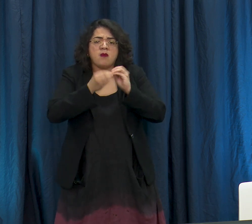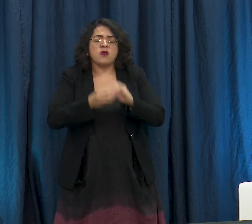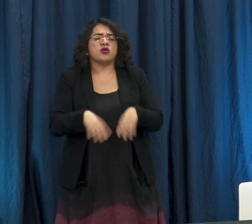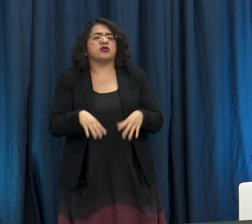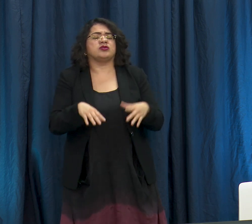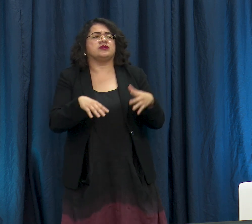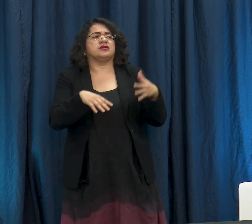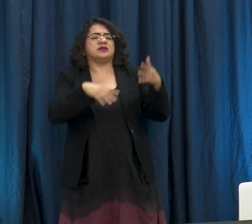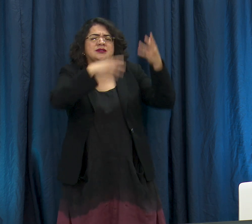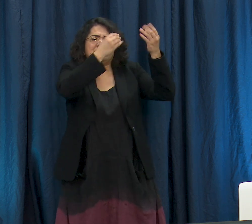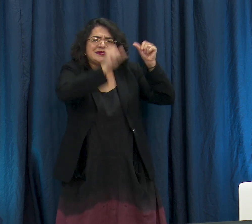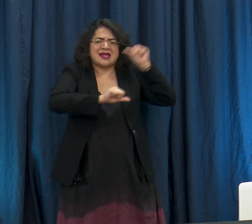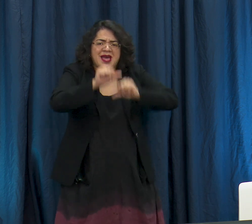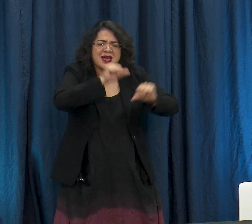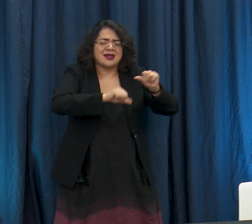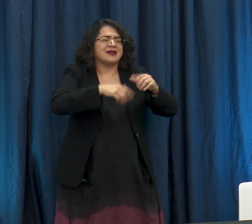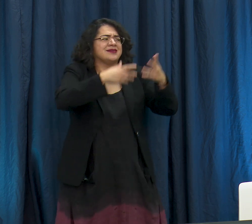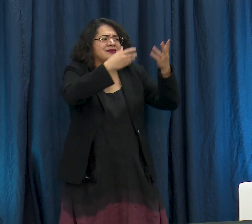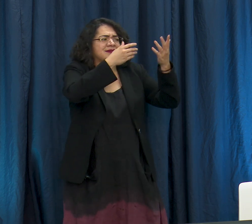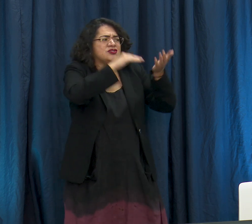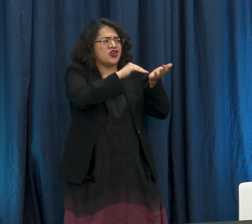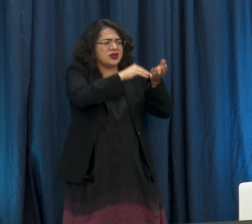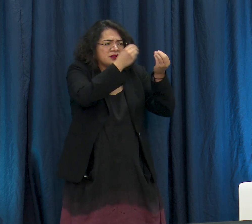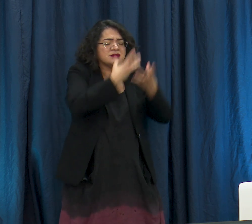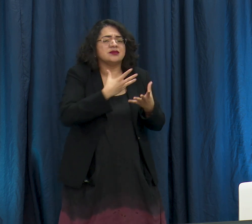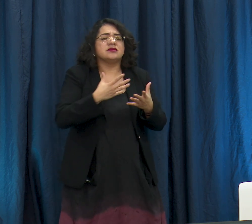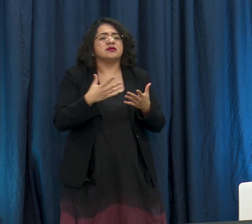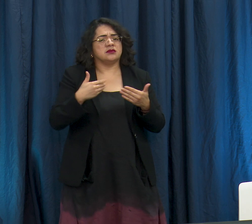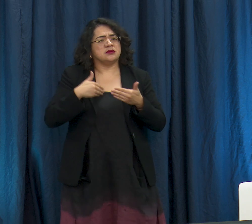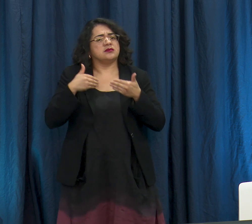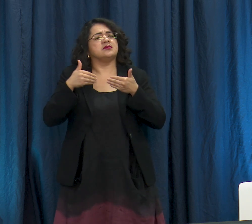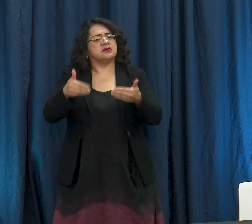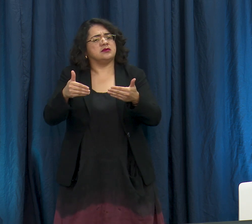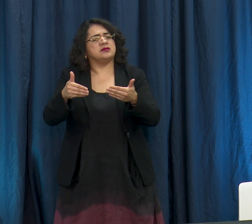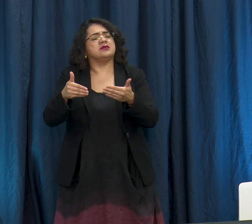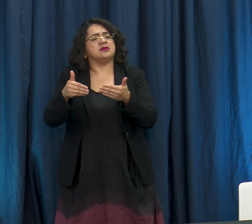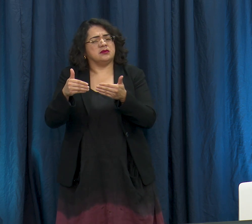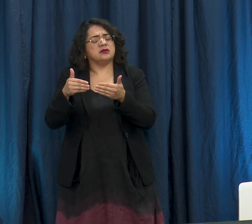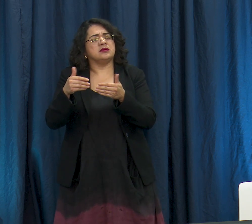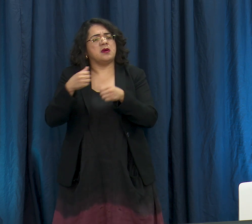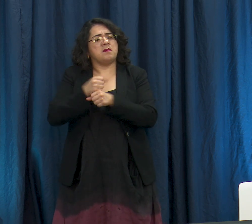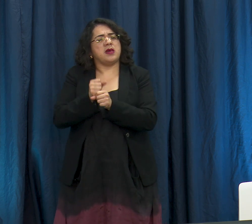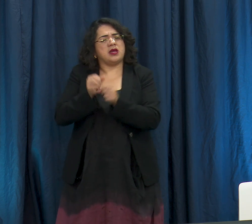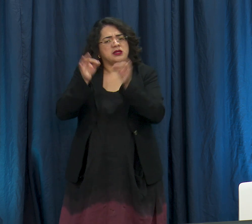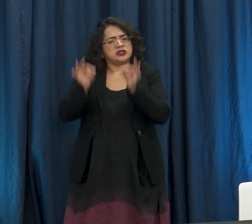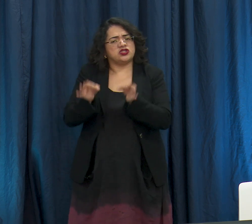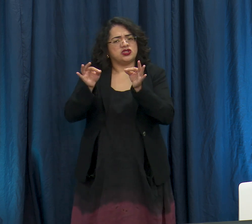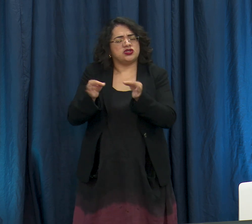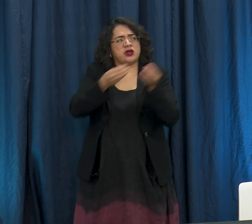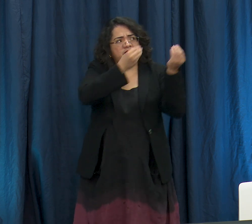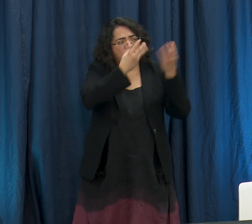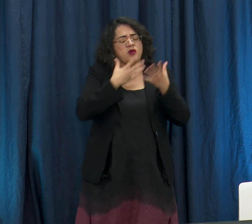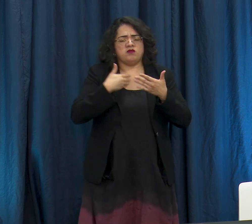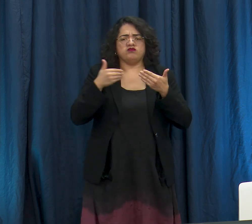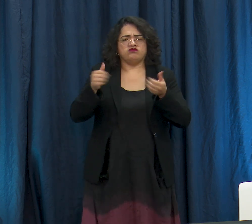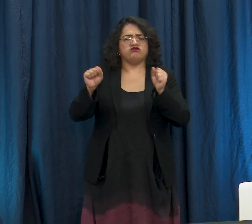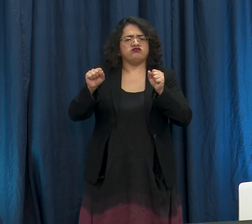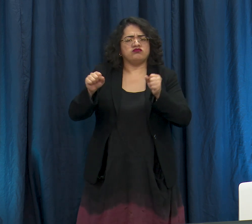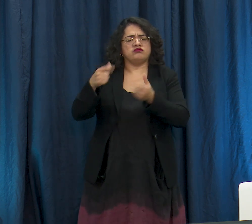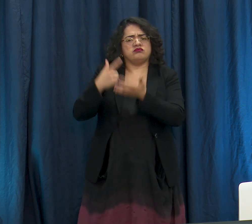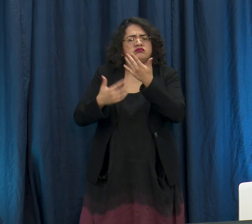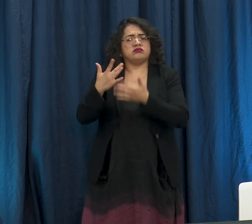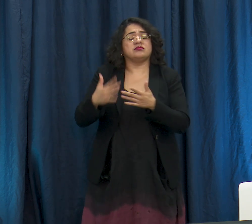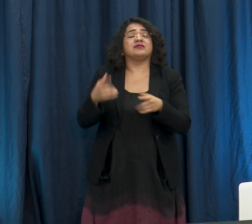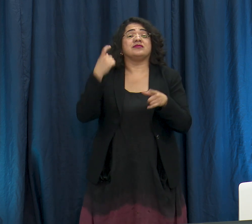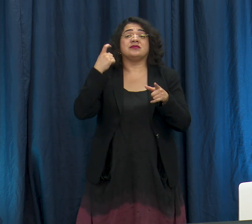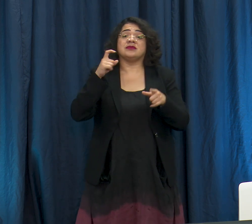pública, incluyendo cuándo vamos a relajar nuestros órdenes de salud y demás seguros en casa. Cuando el tiempo